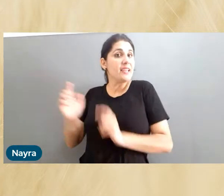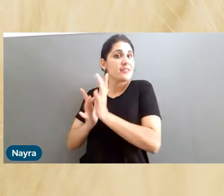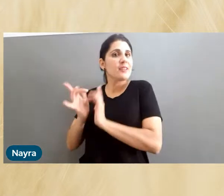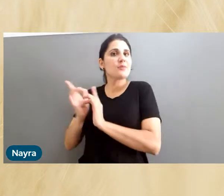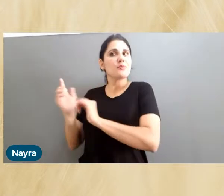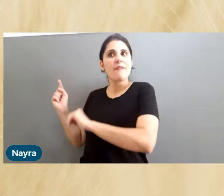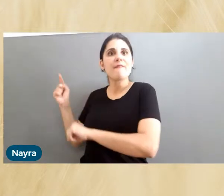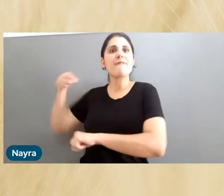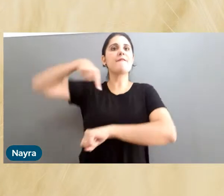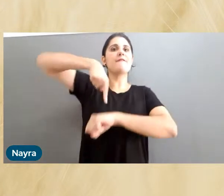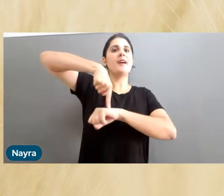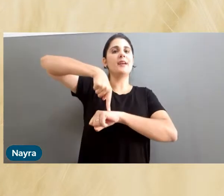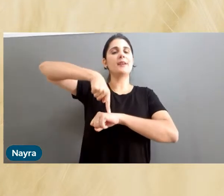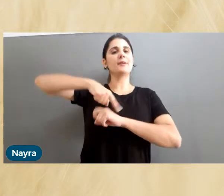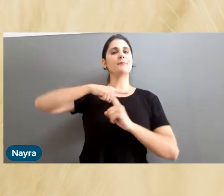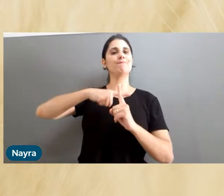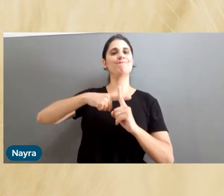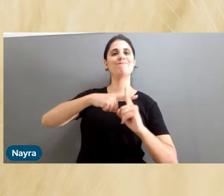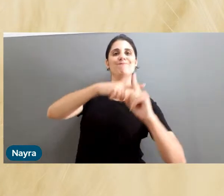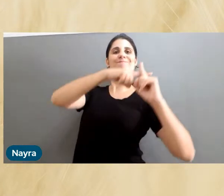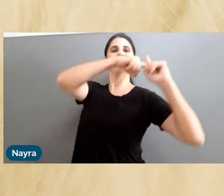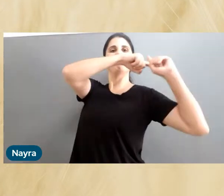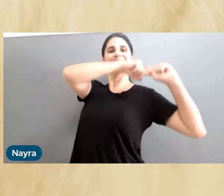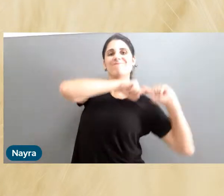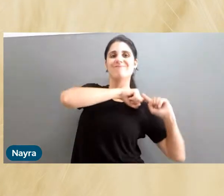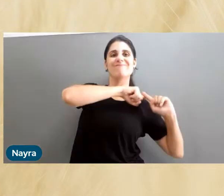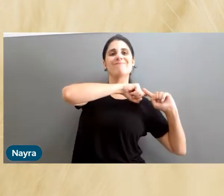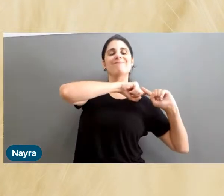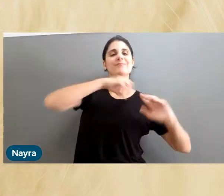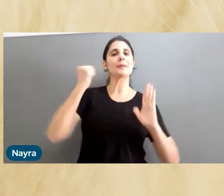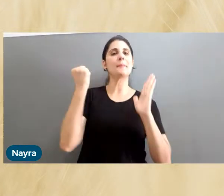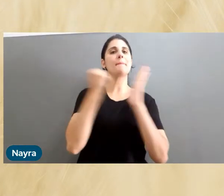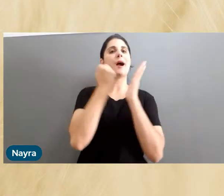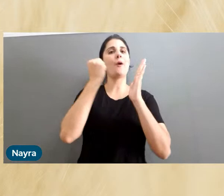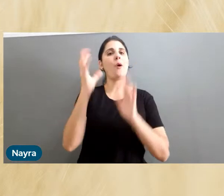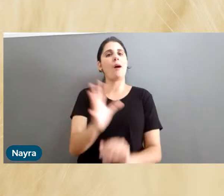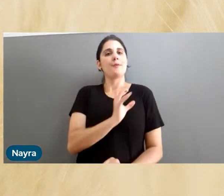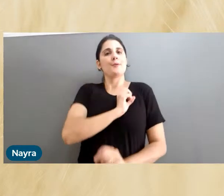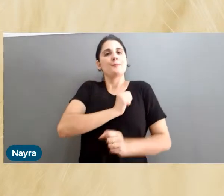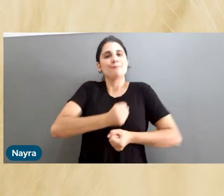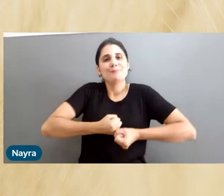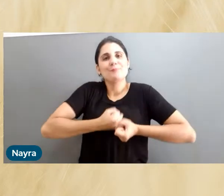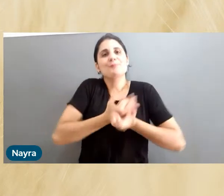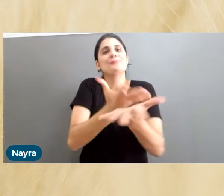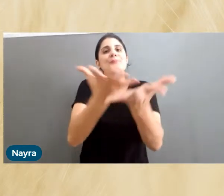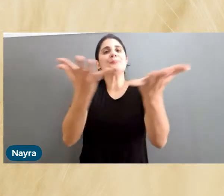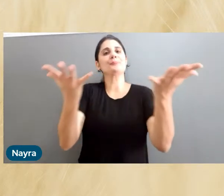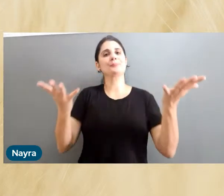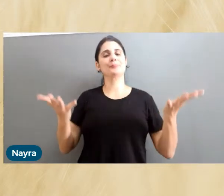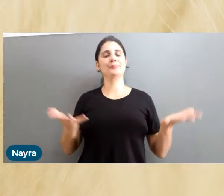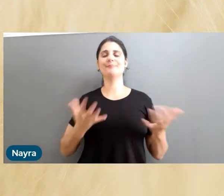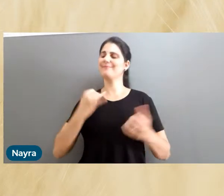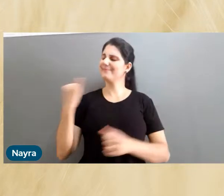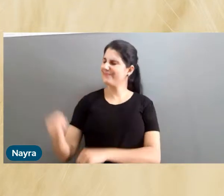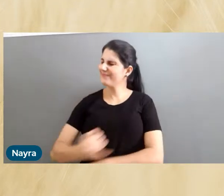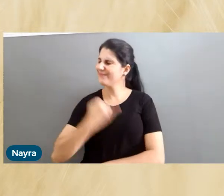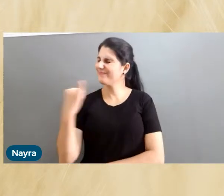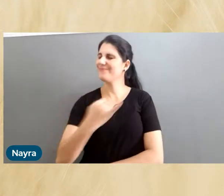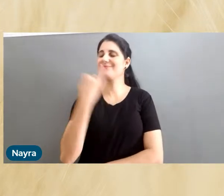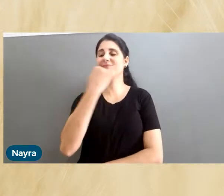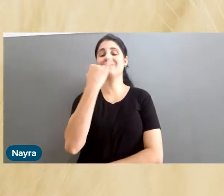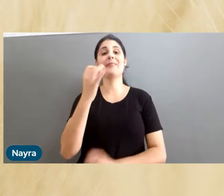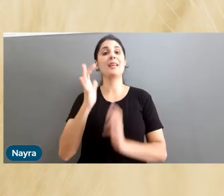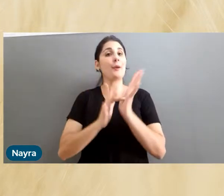carregou a cruz e deixou marcada a mensagem do amor. Essa lição é importante, porque se o